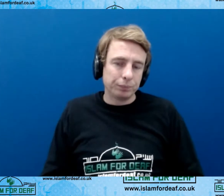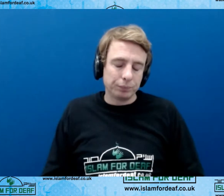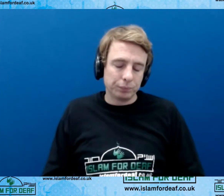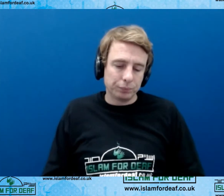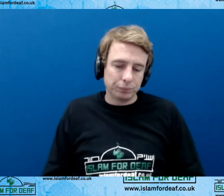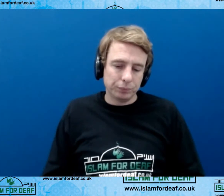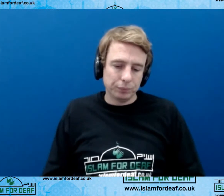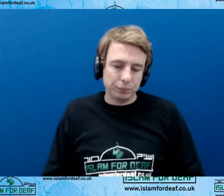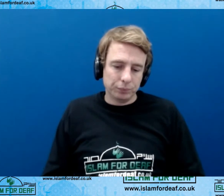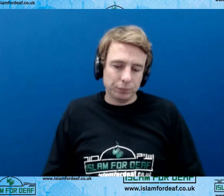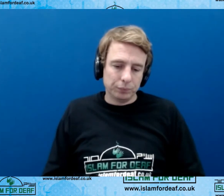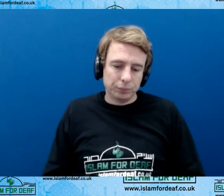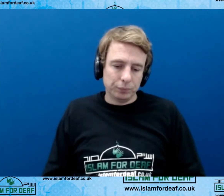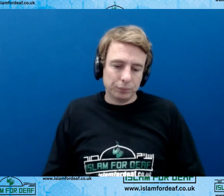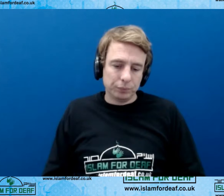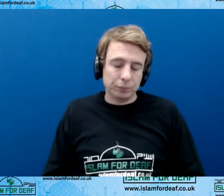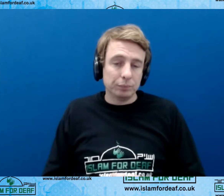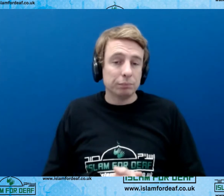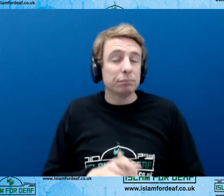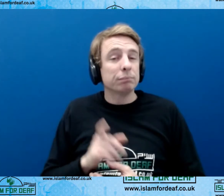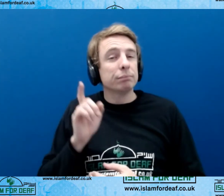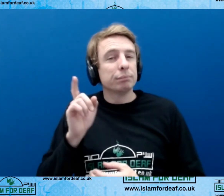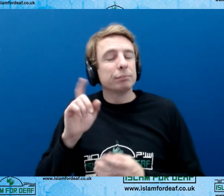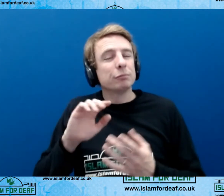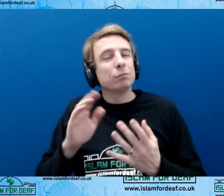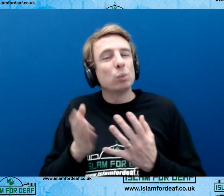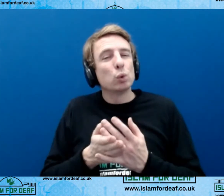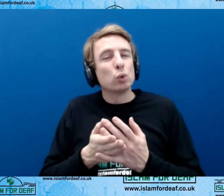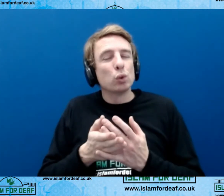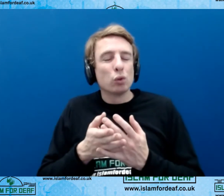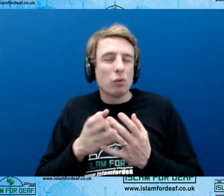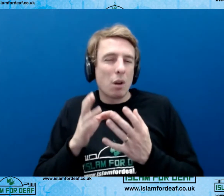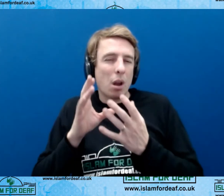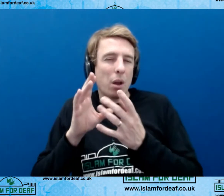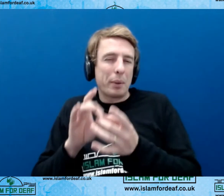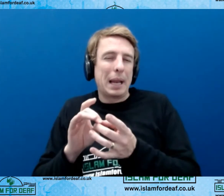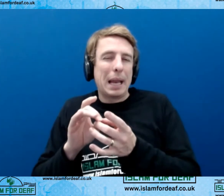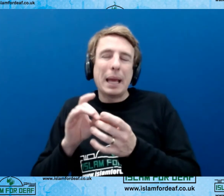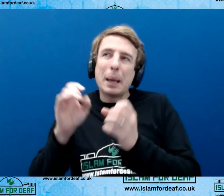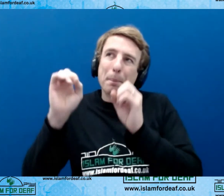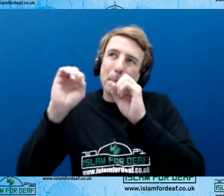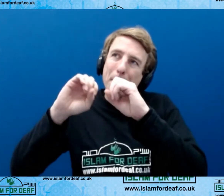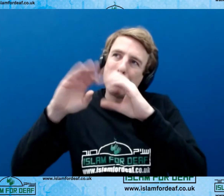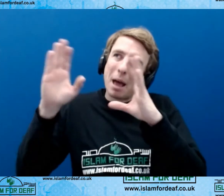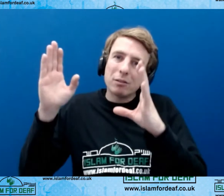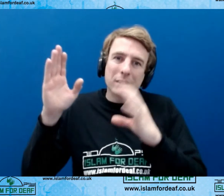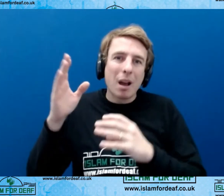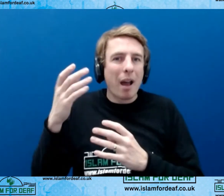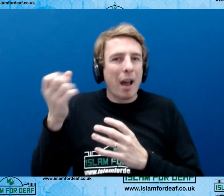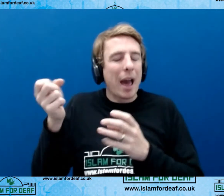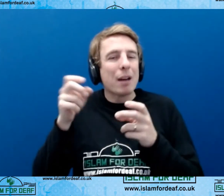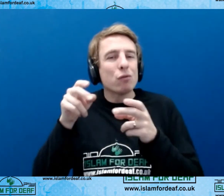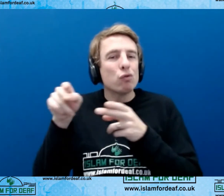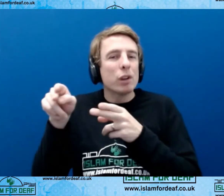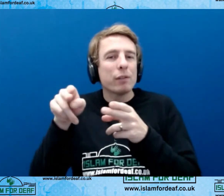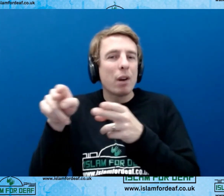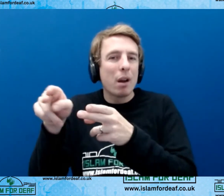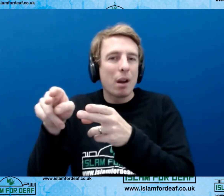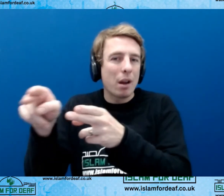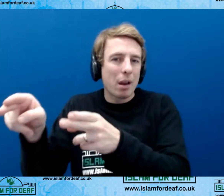And this is a river in paradise. وقيل الكوثر هو الشيء الكثير.